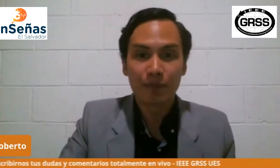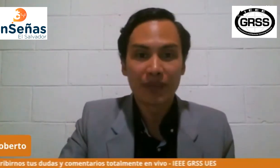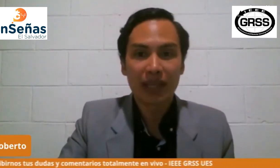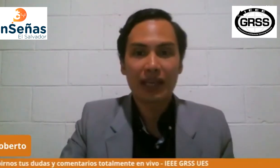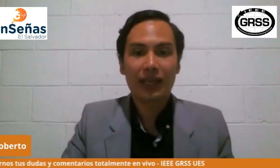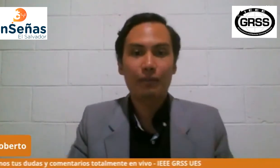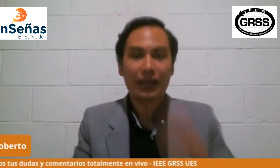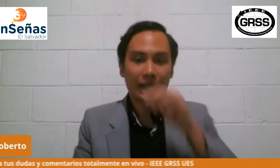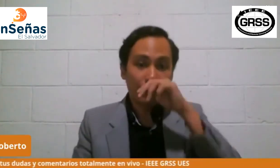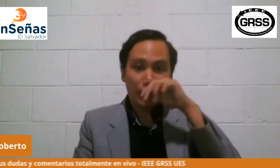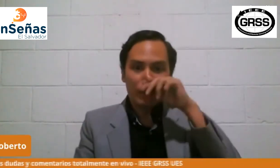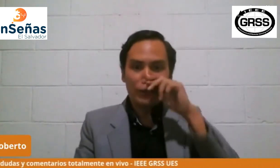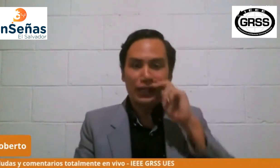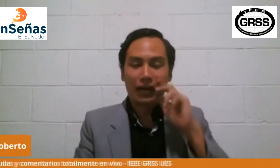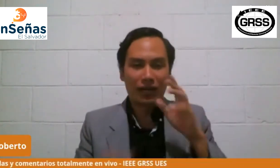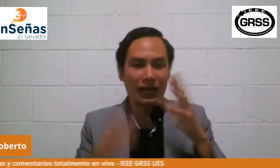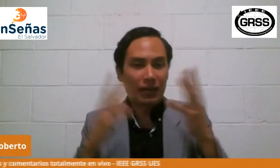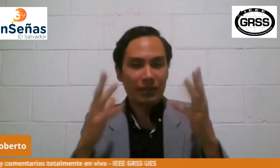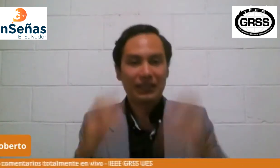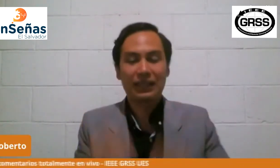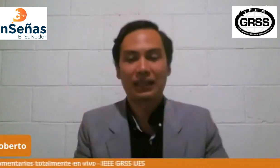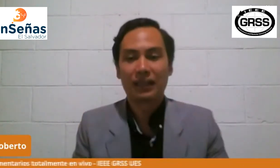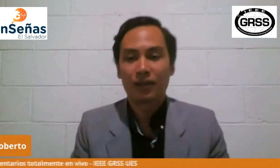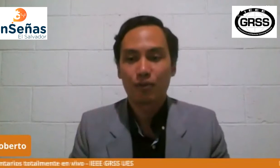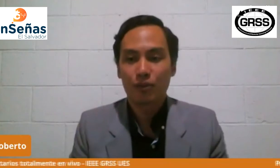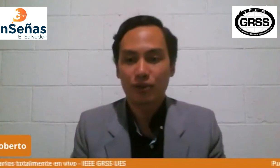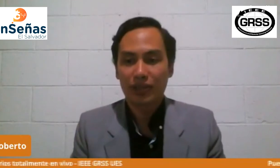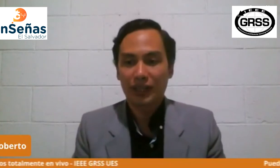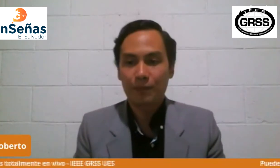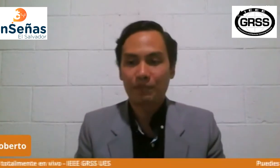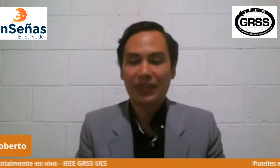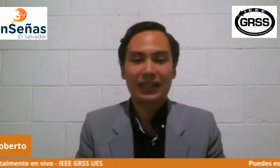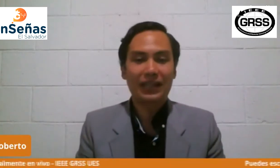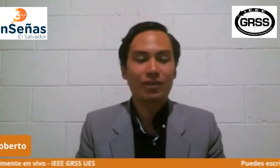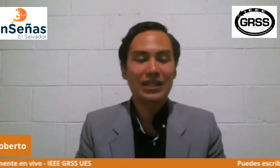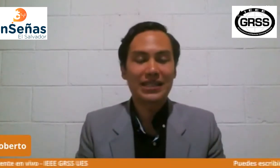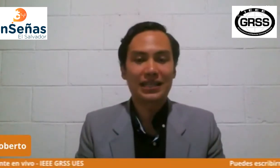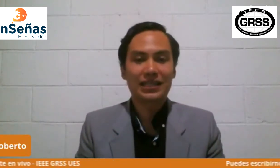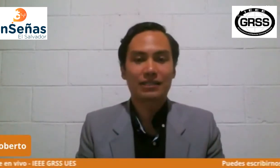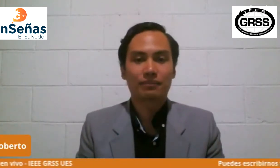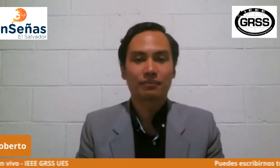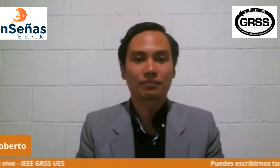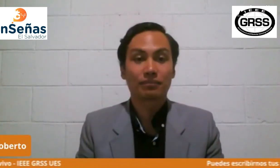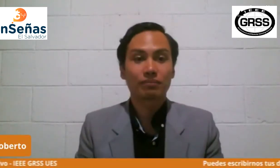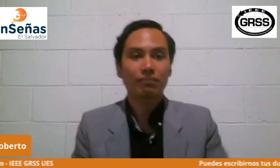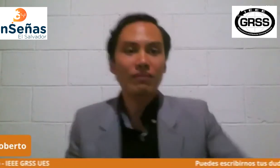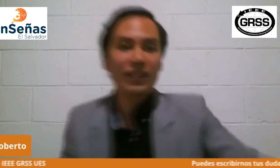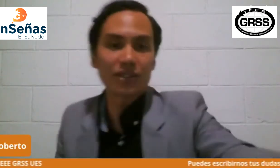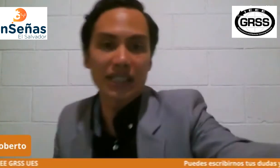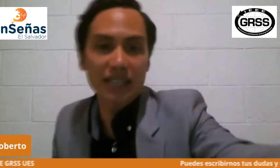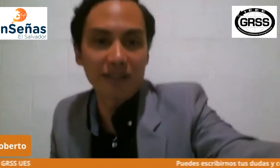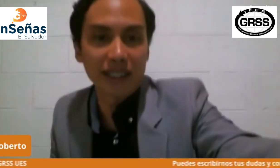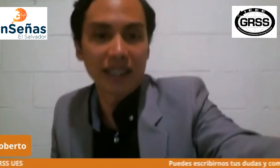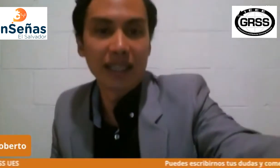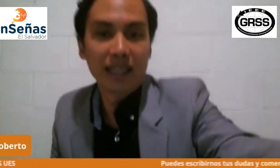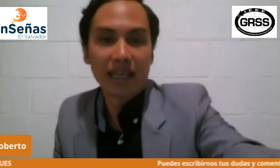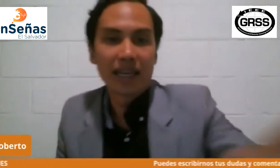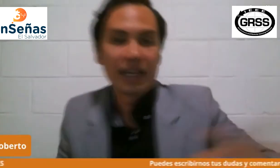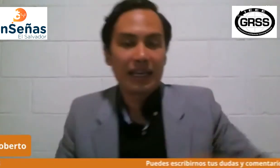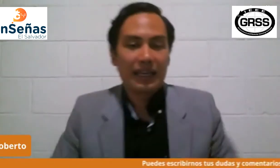tiempo, para que podamos ahora aprender un poco de lengua de señas. Entonces, a